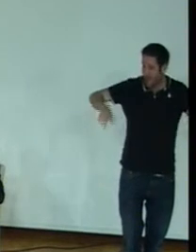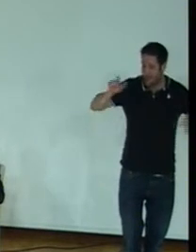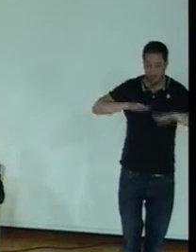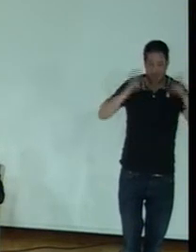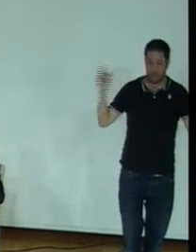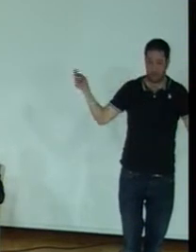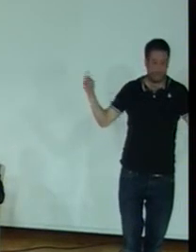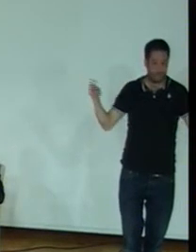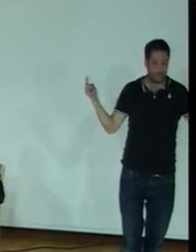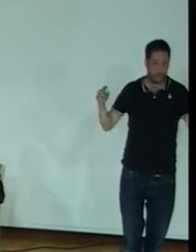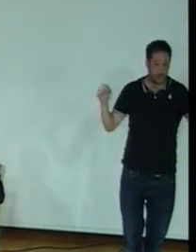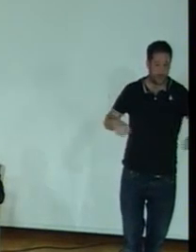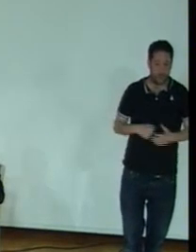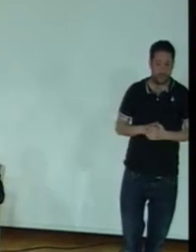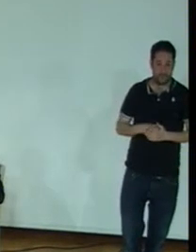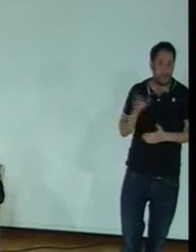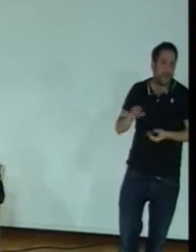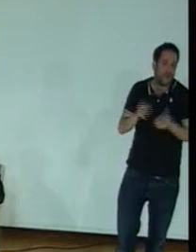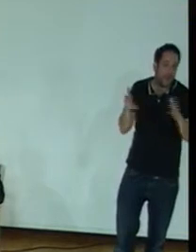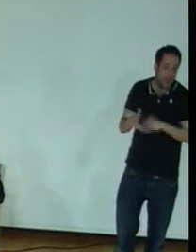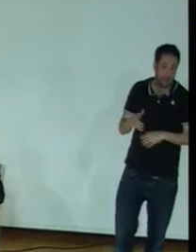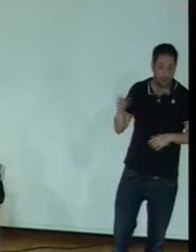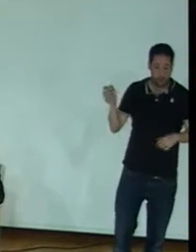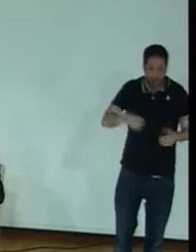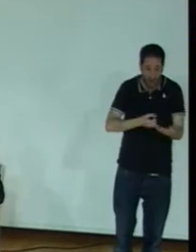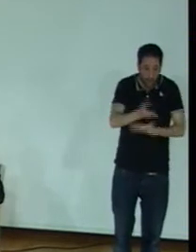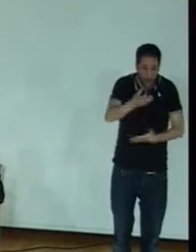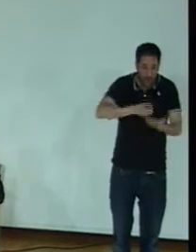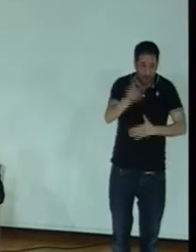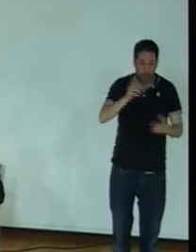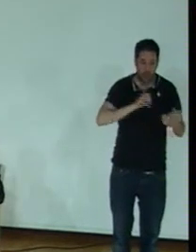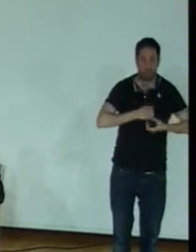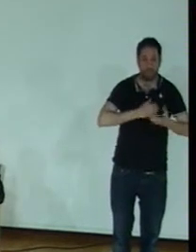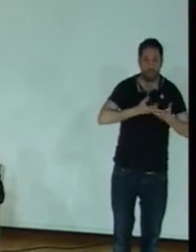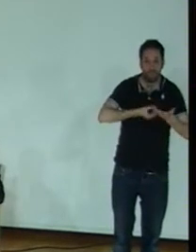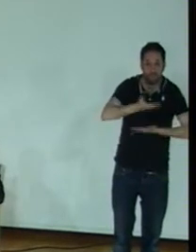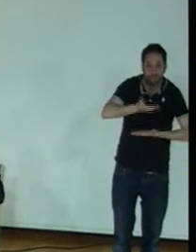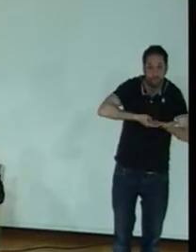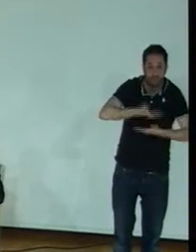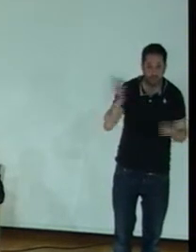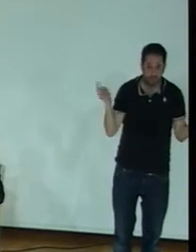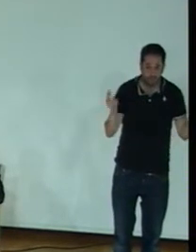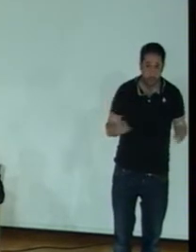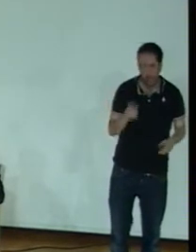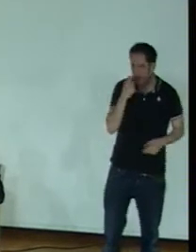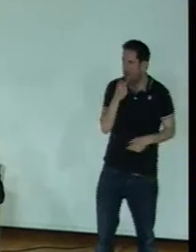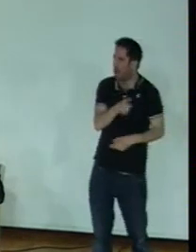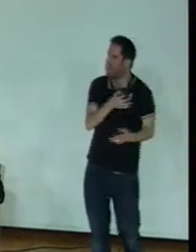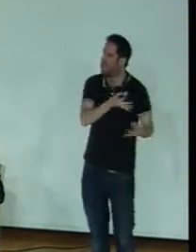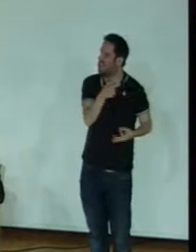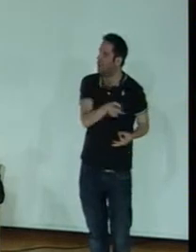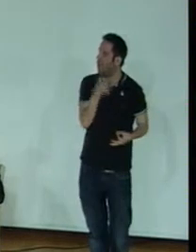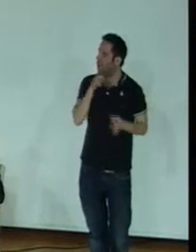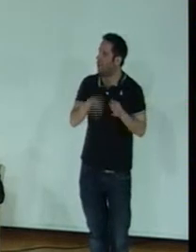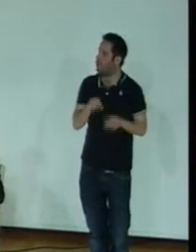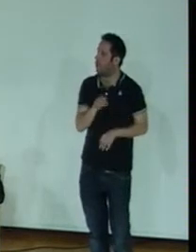acteurs de l'Internet ont accès à tout ou partie de ses communications et peuvent en déduire plein de choses sur ce qu'il